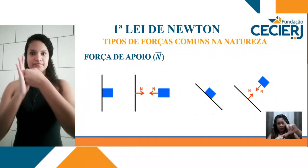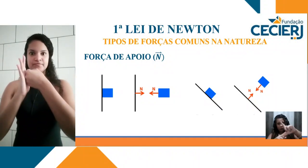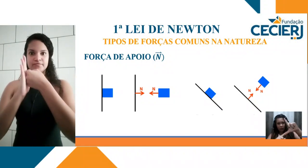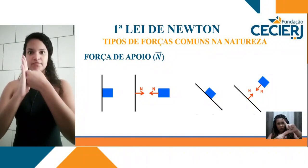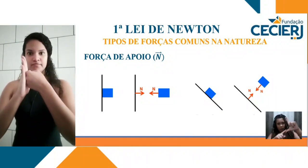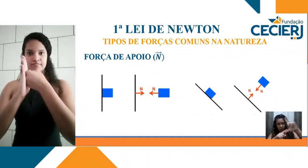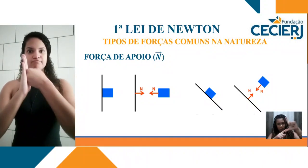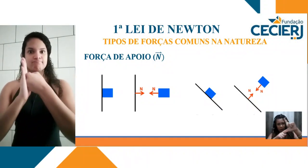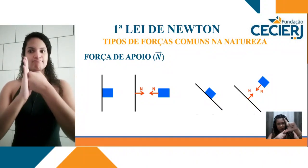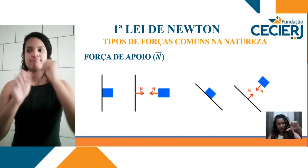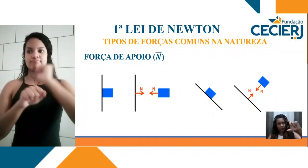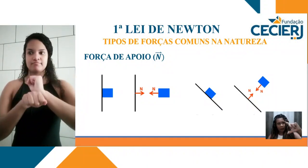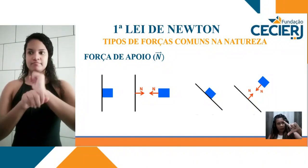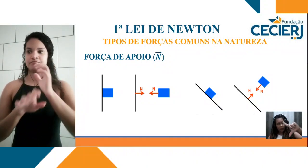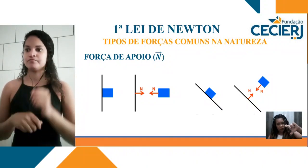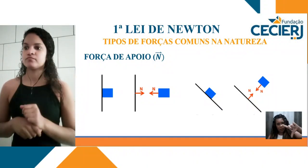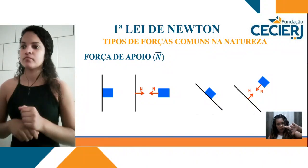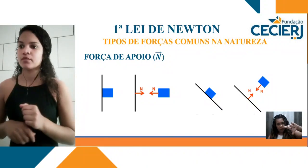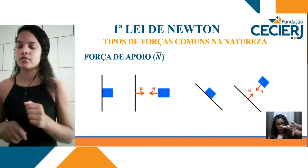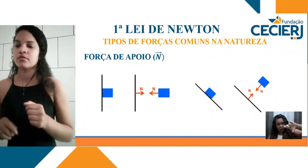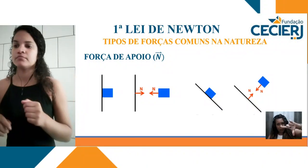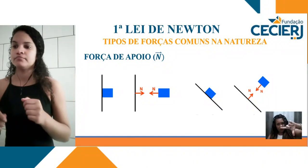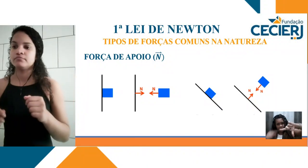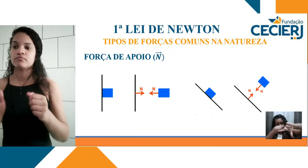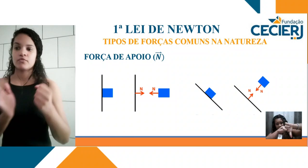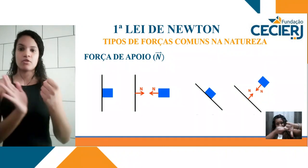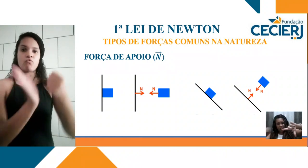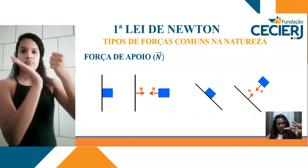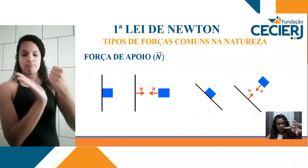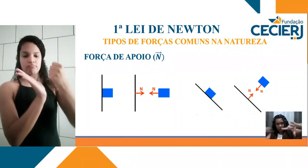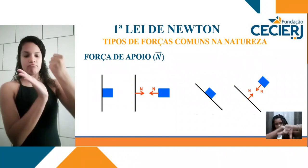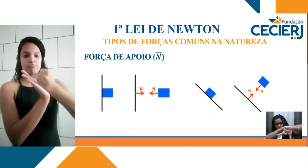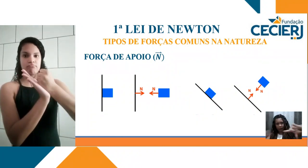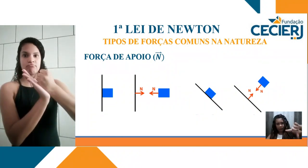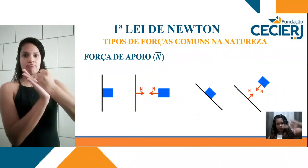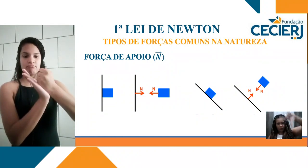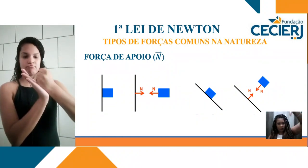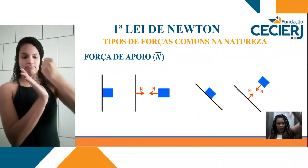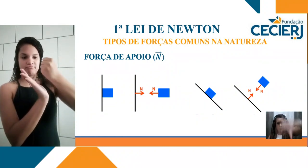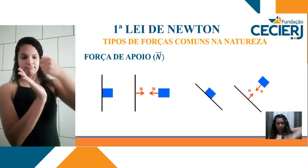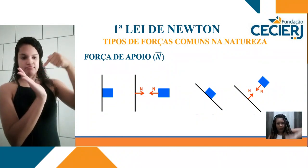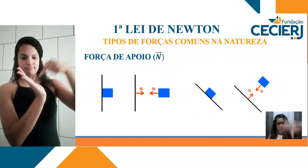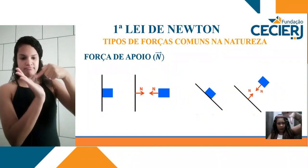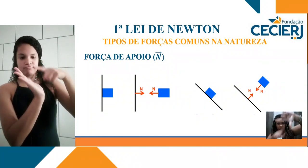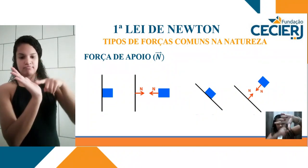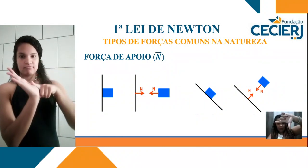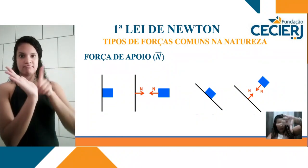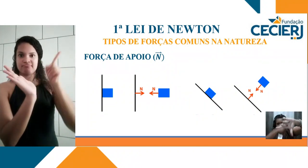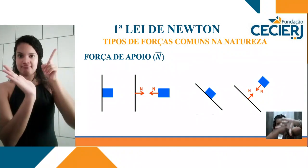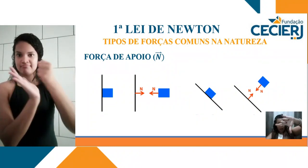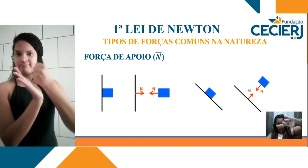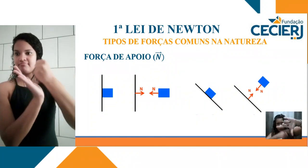o dedão no sentido da superfície e o indicador vai apontar qual é a direção da normal. Então, eu tenho aqui